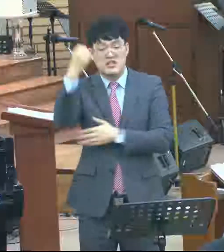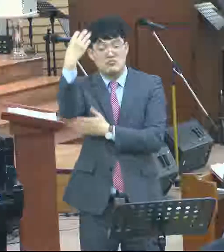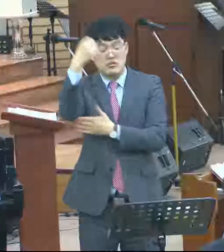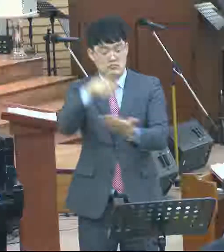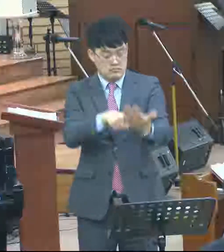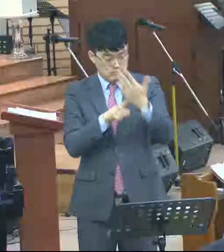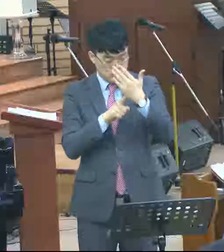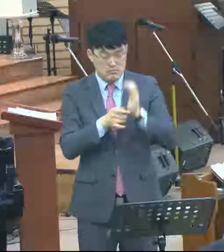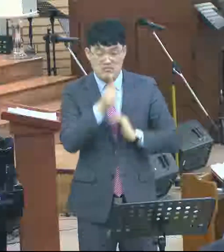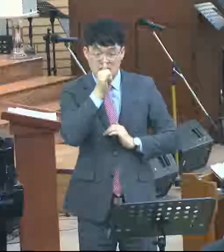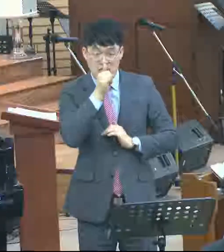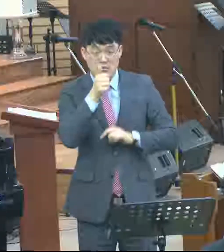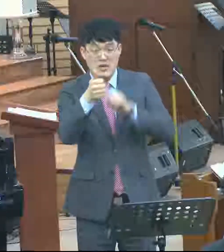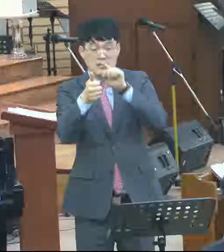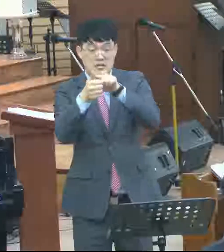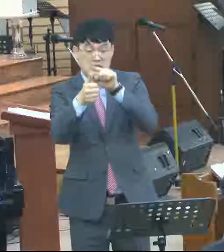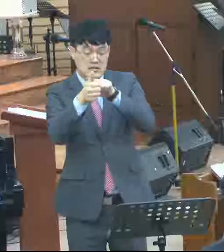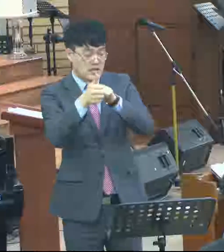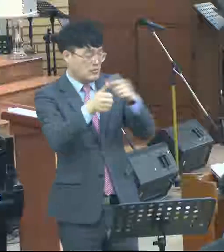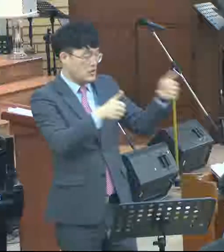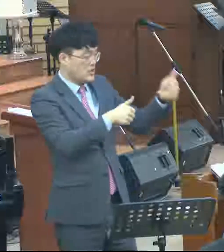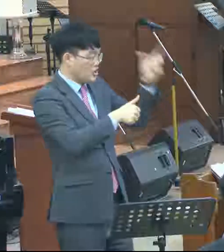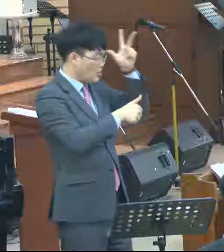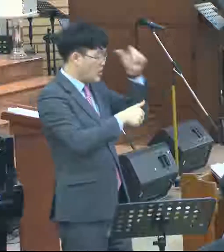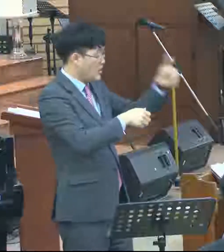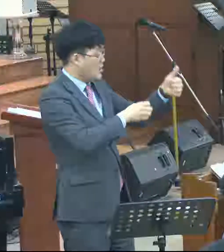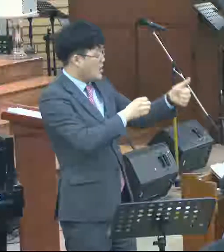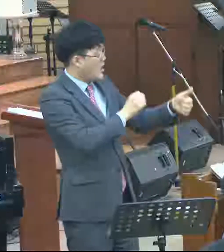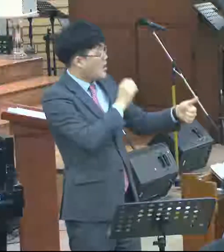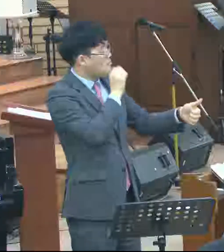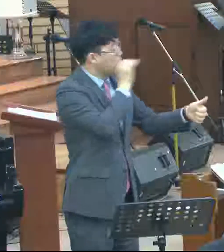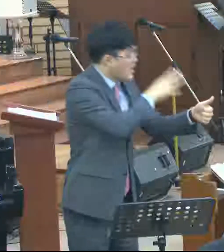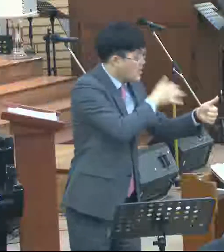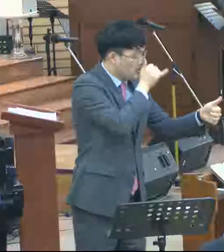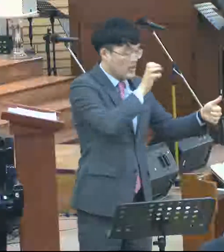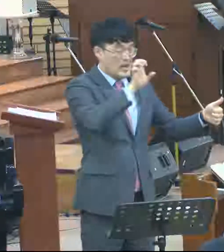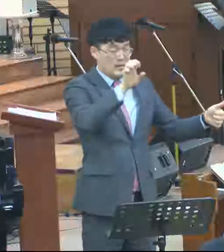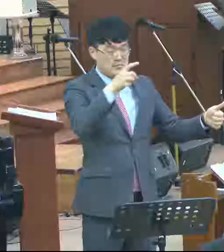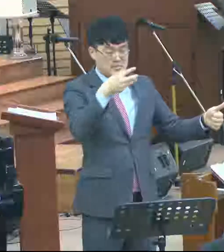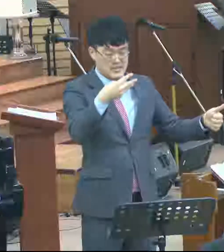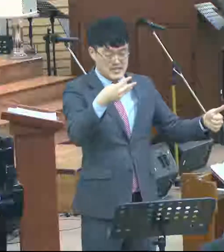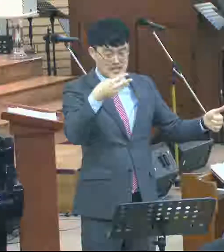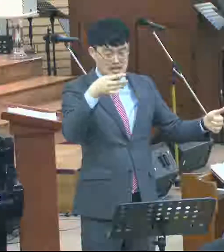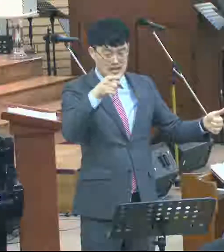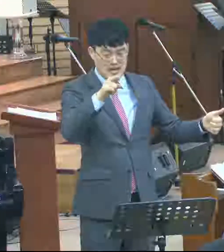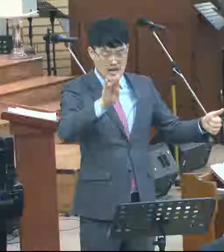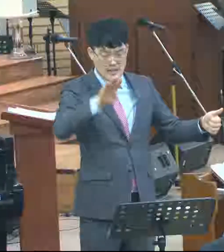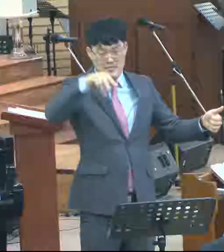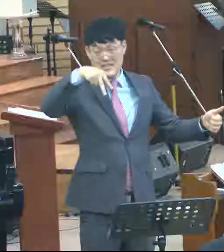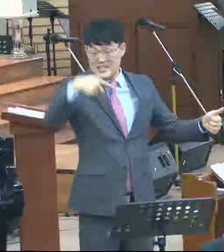의원이 플랩스라는 단어를 써서 경비 담당 경찰관에게 모욕감을 줬다는